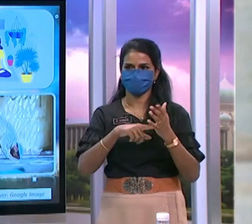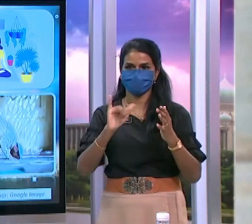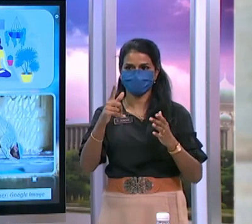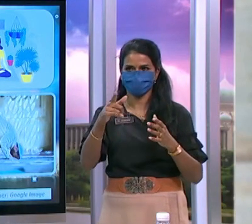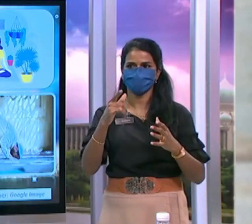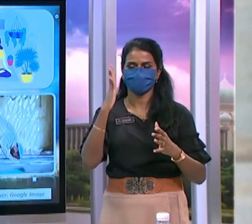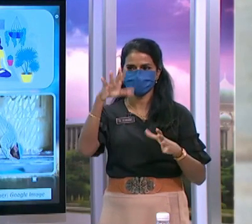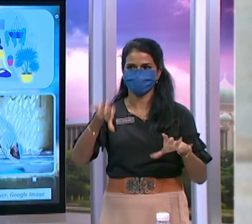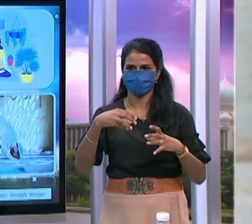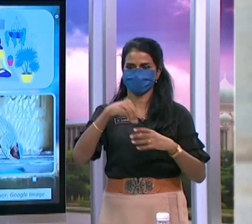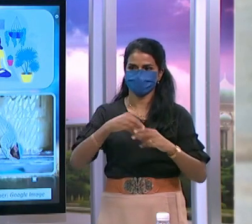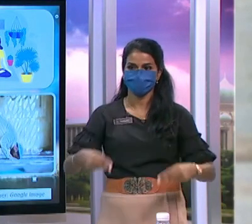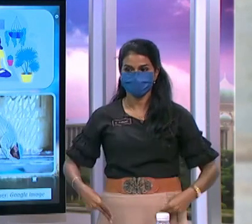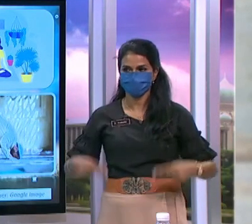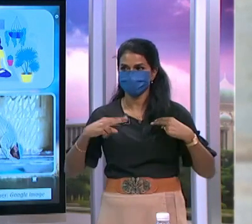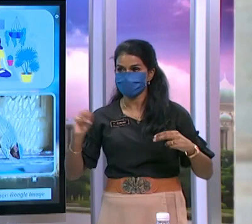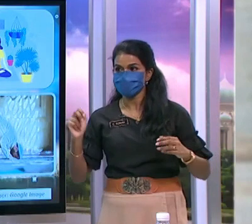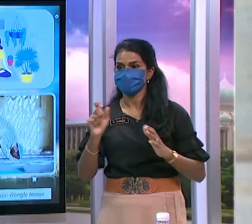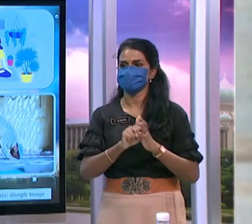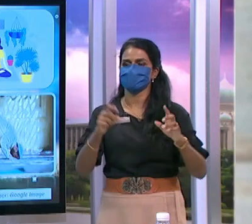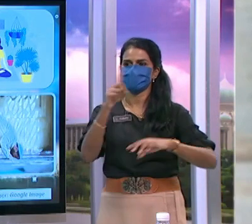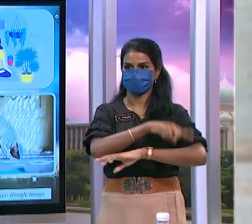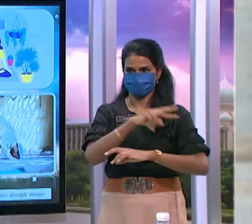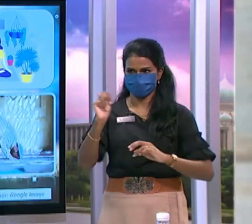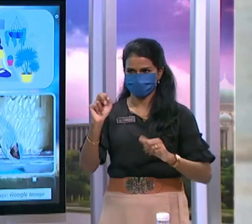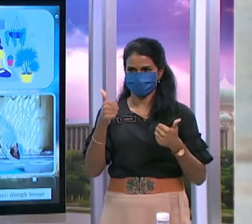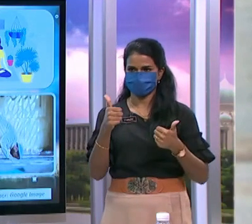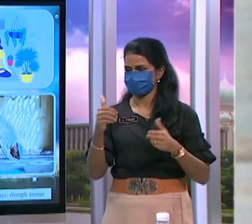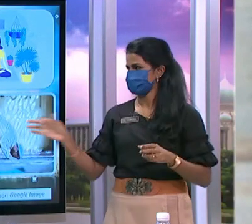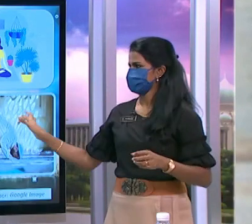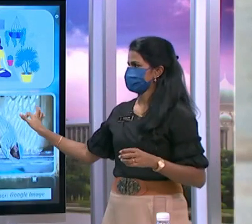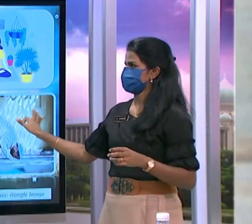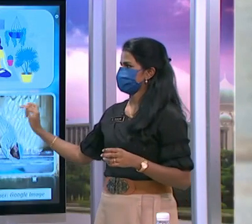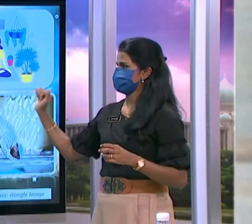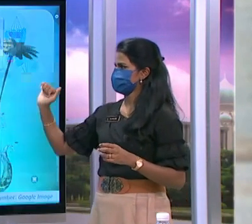yang kamu akan buat dalam kehidupan seharian. Alright. Okay.